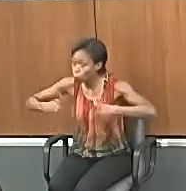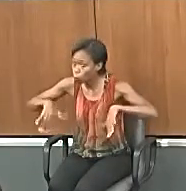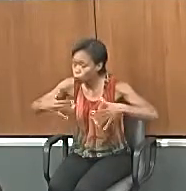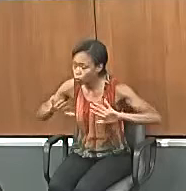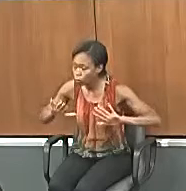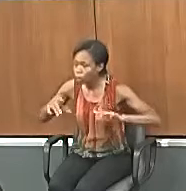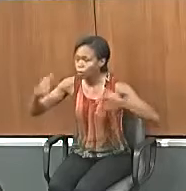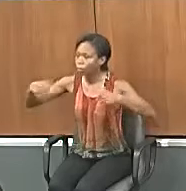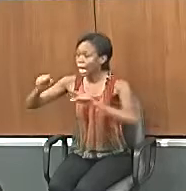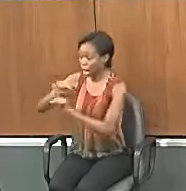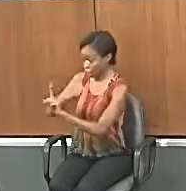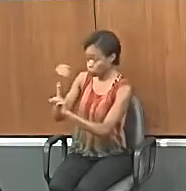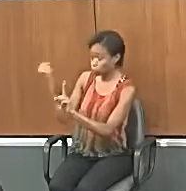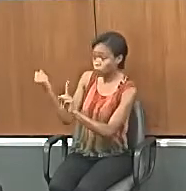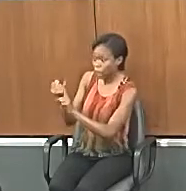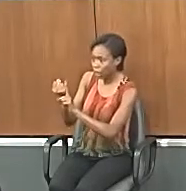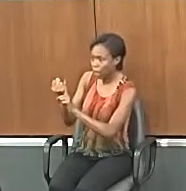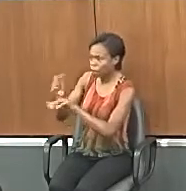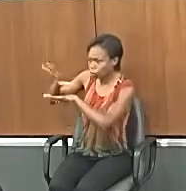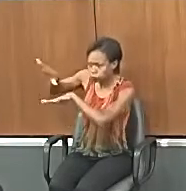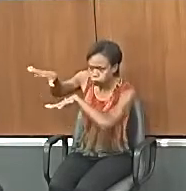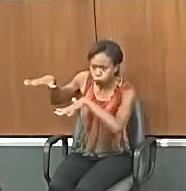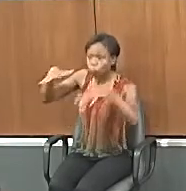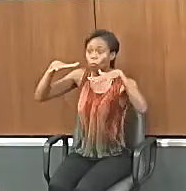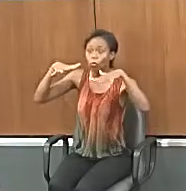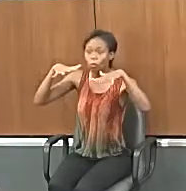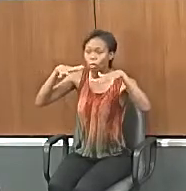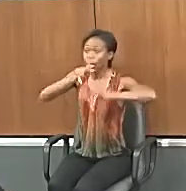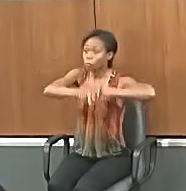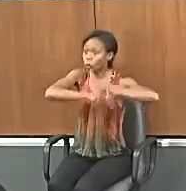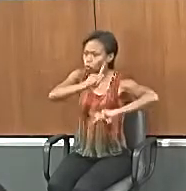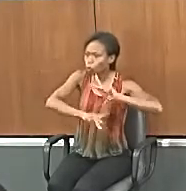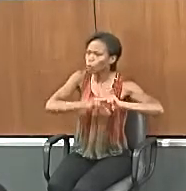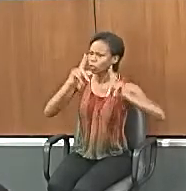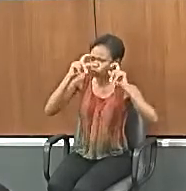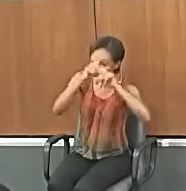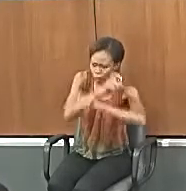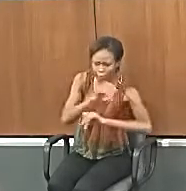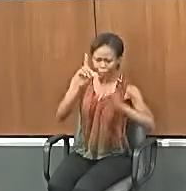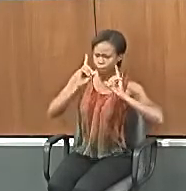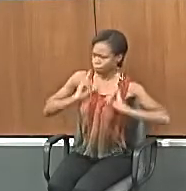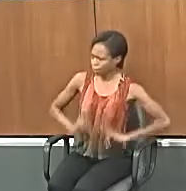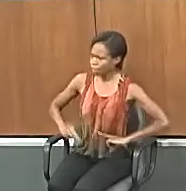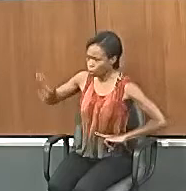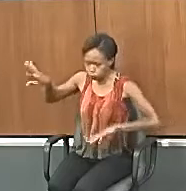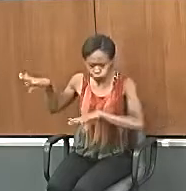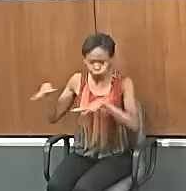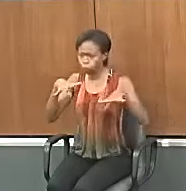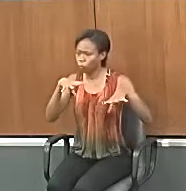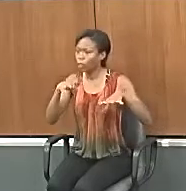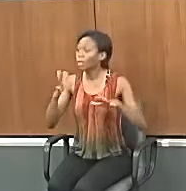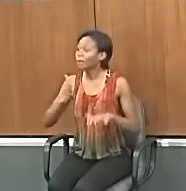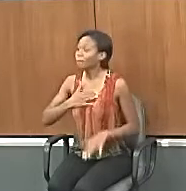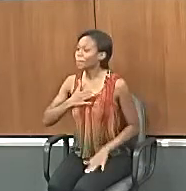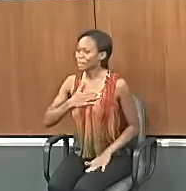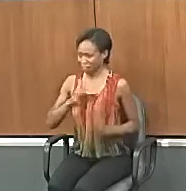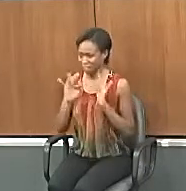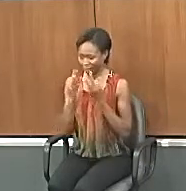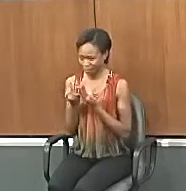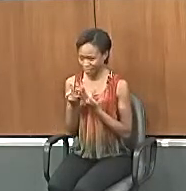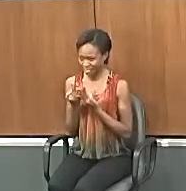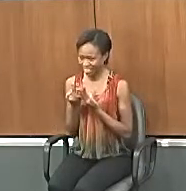para essa dificuldade das pessoas eu reafirmo sempre na minha família tem uma neta